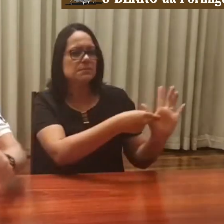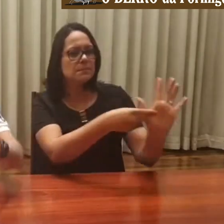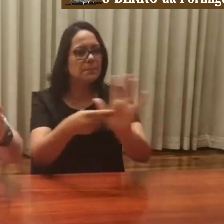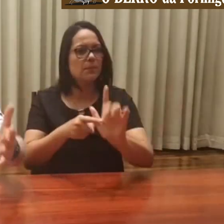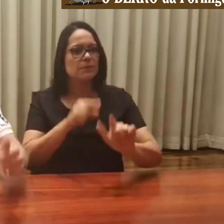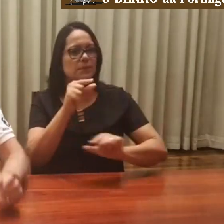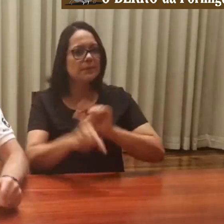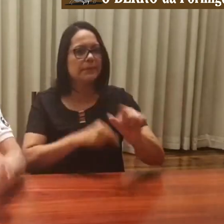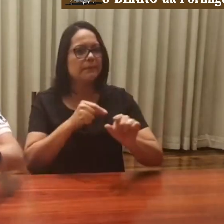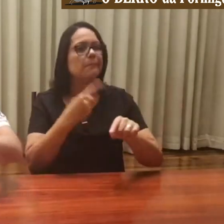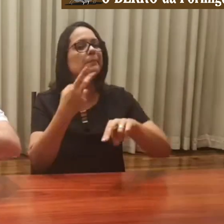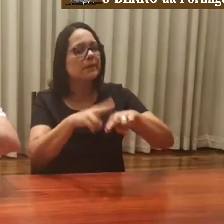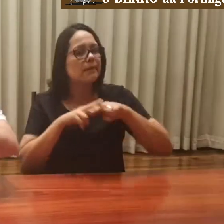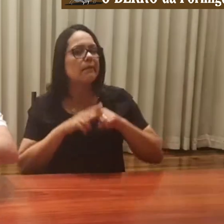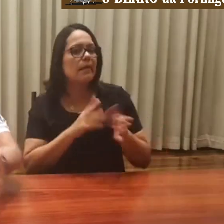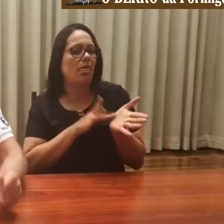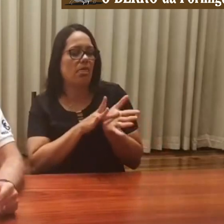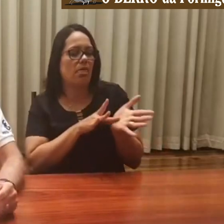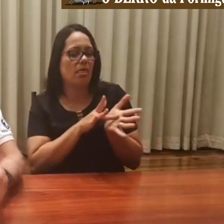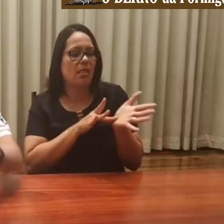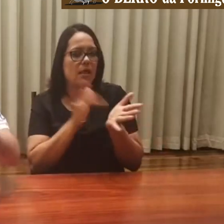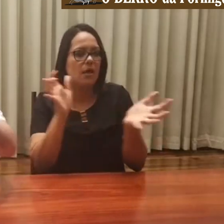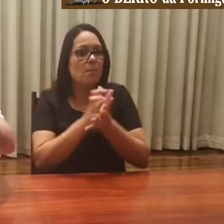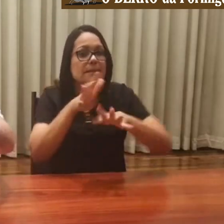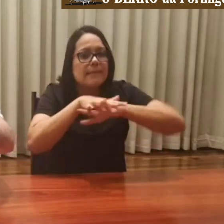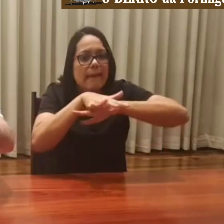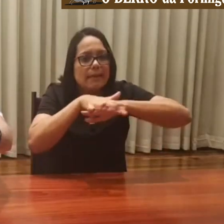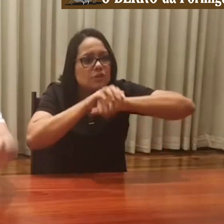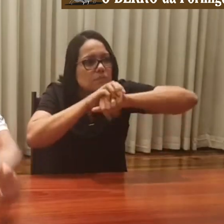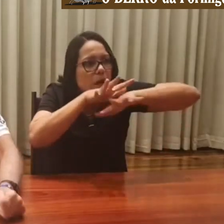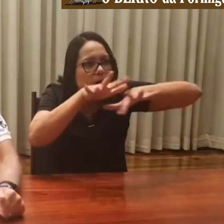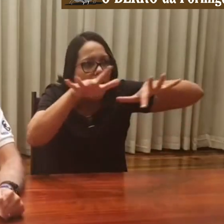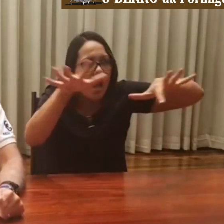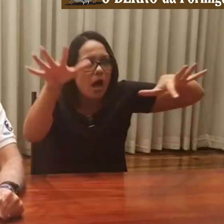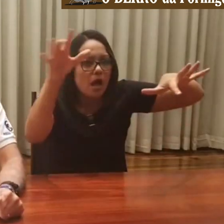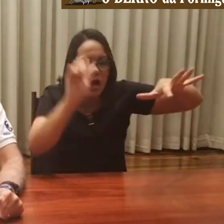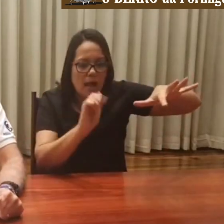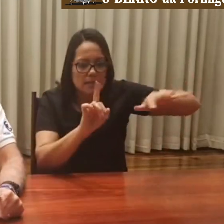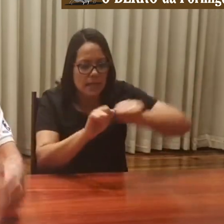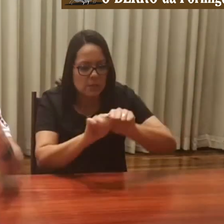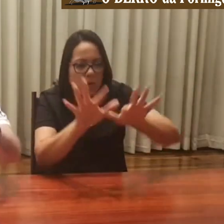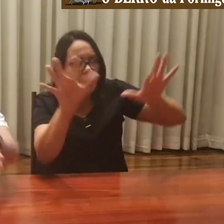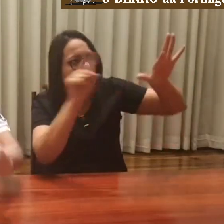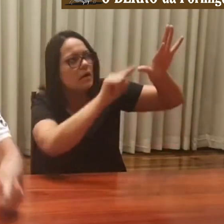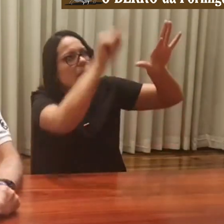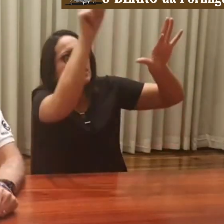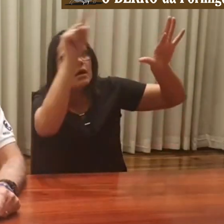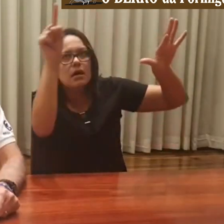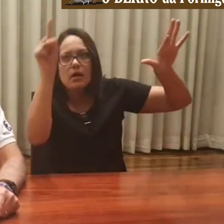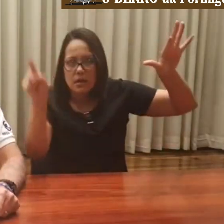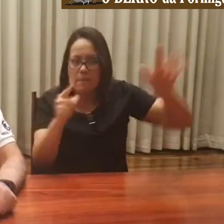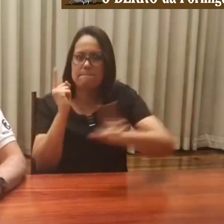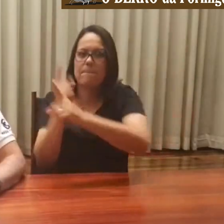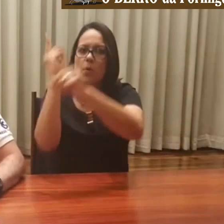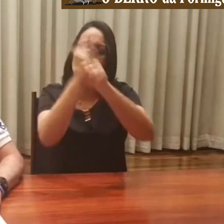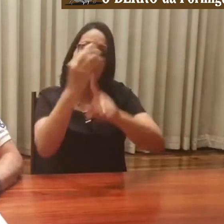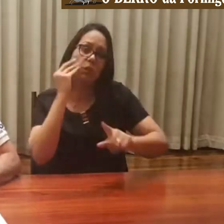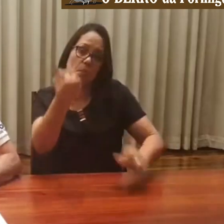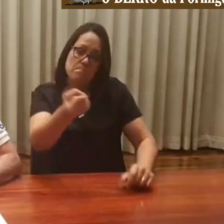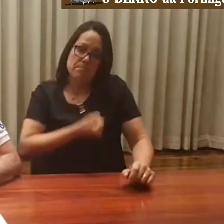essa grande armação, essa grande rede que tentou interferir nas eleições do ano passado, tentando me